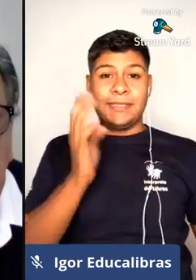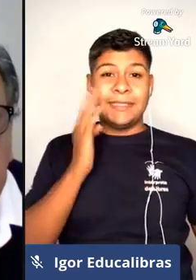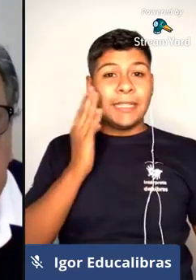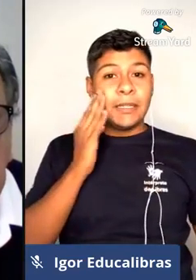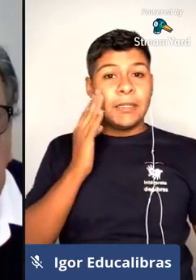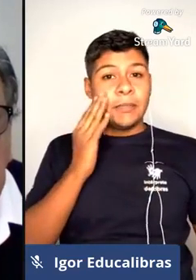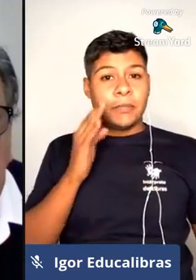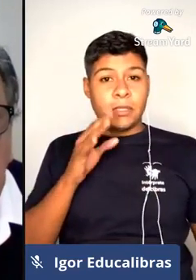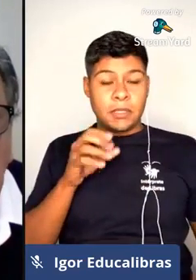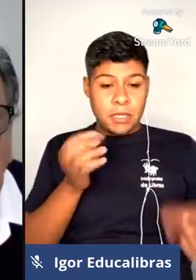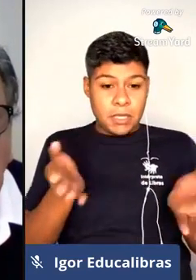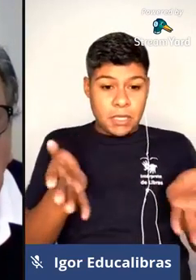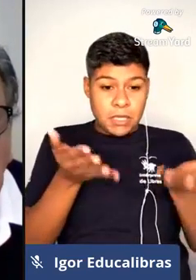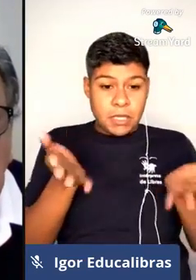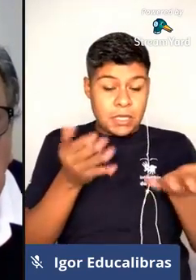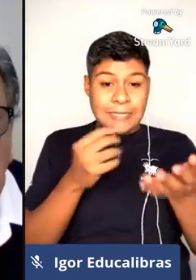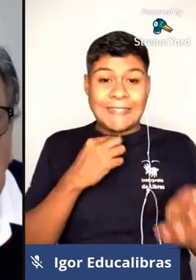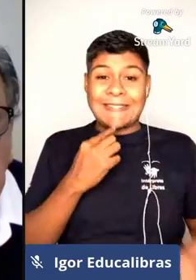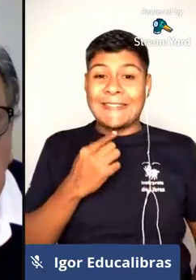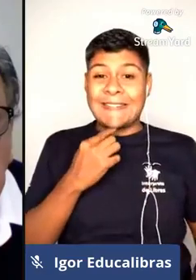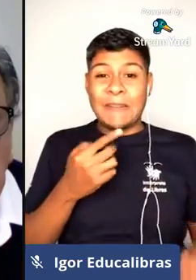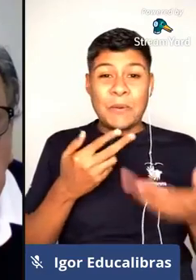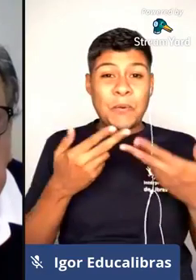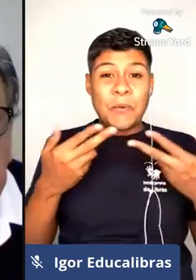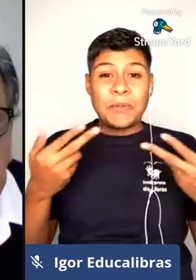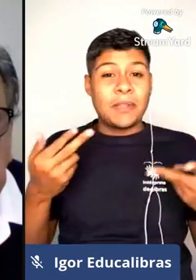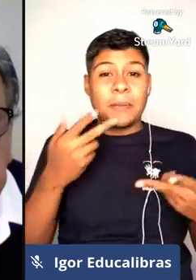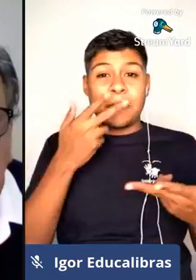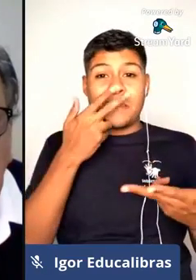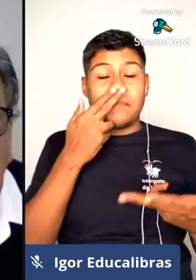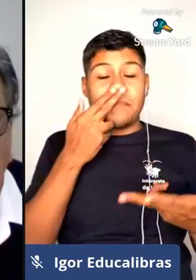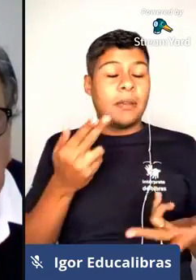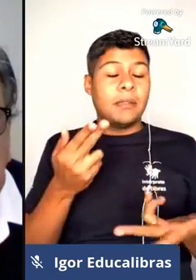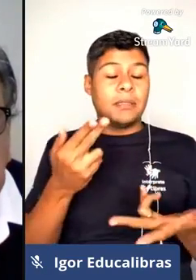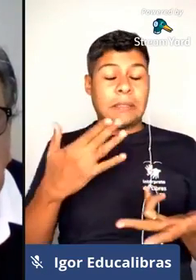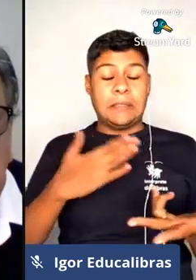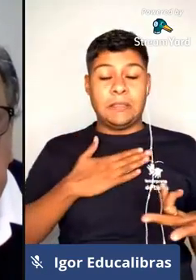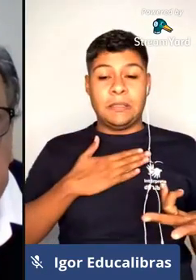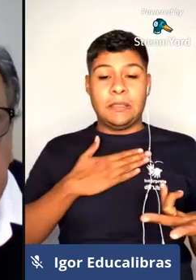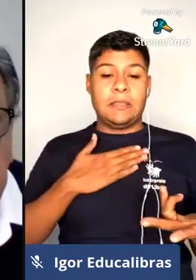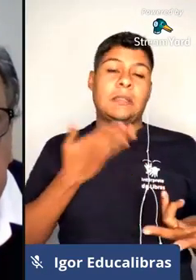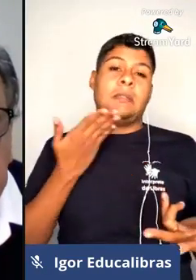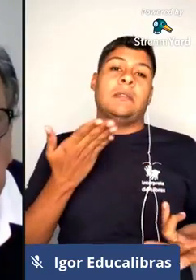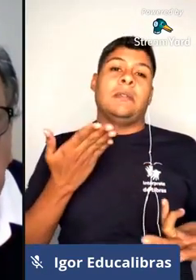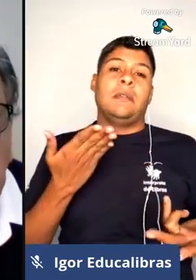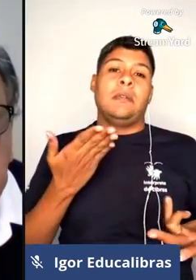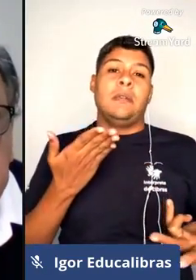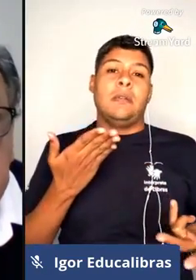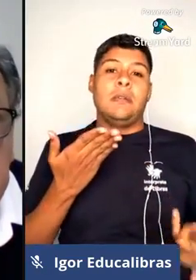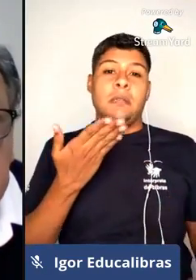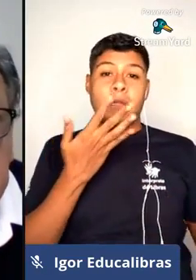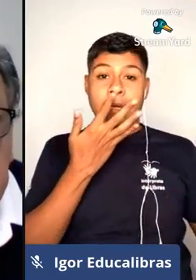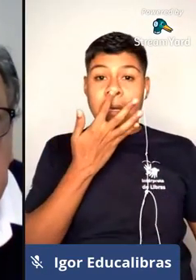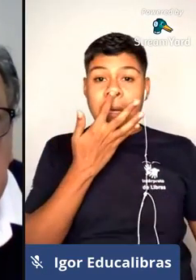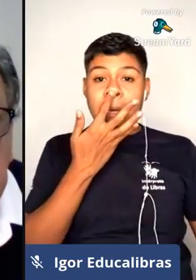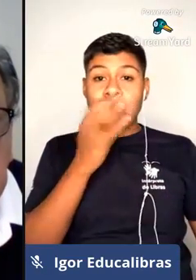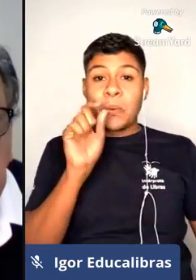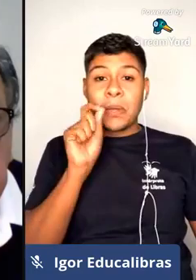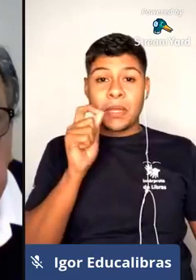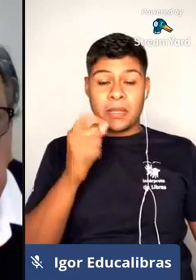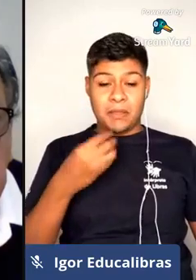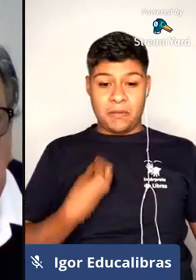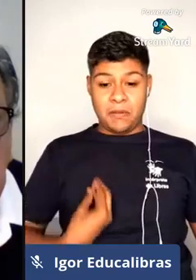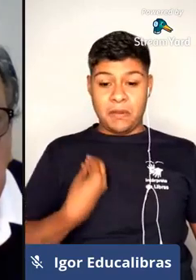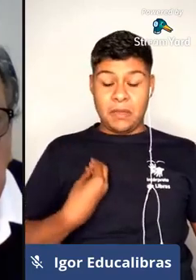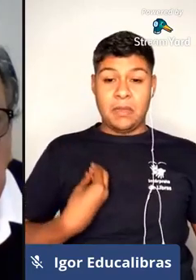formação adequada, é algo espantoso. A impressão que me dá, até por conviver em Brasília